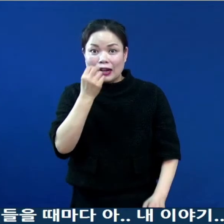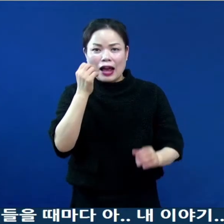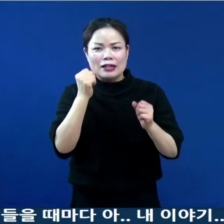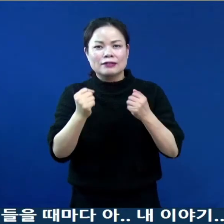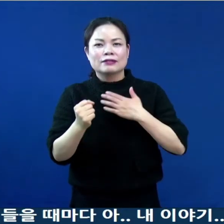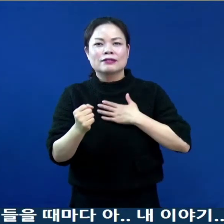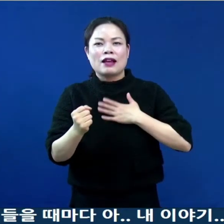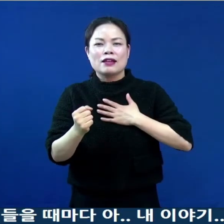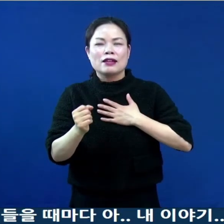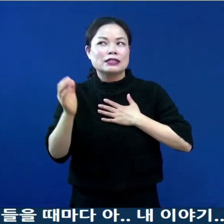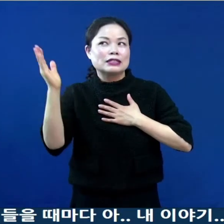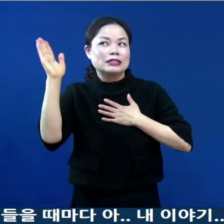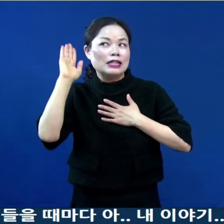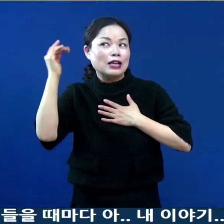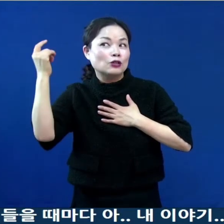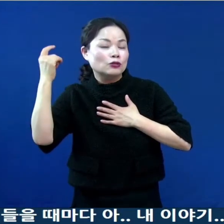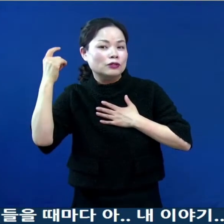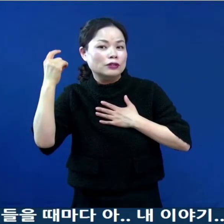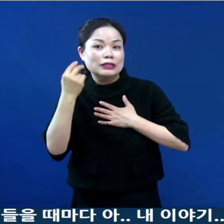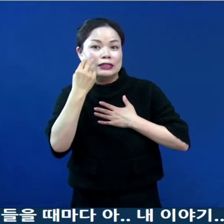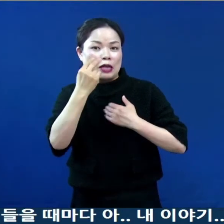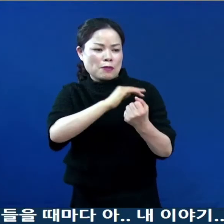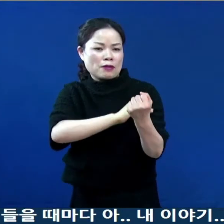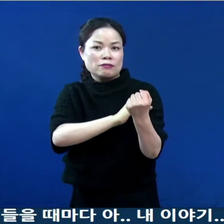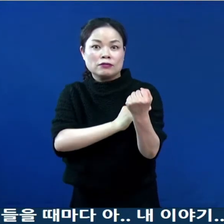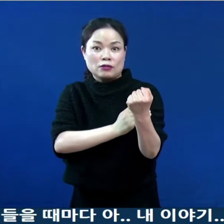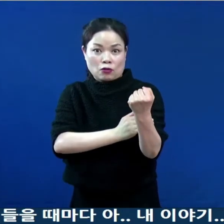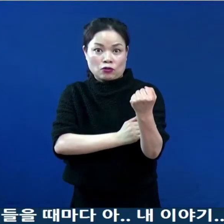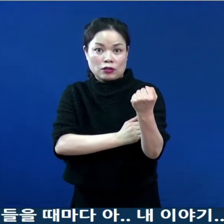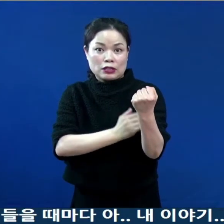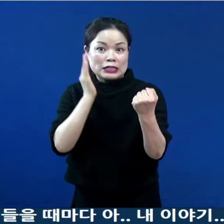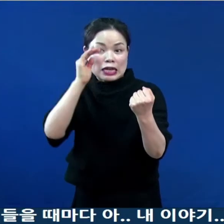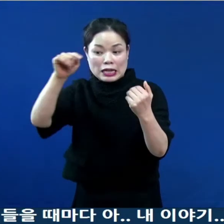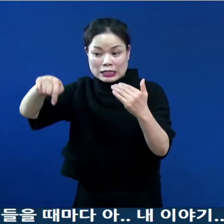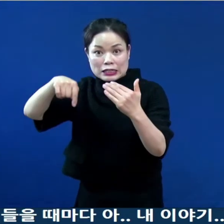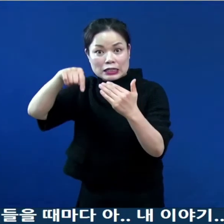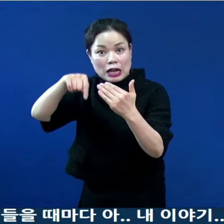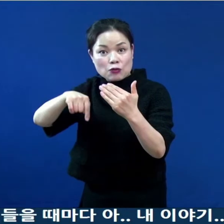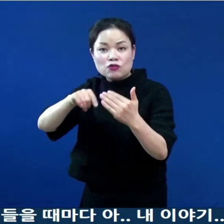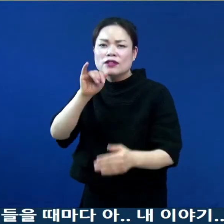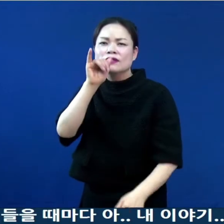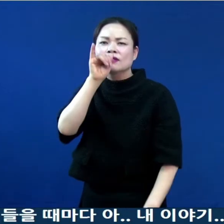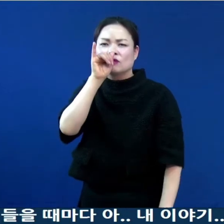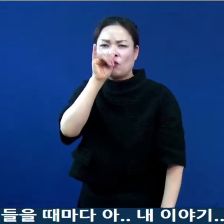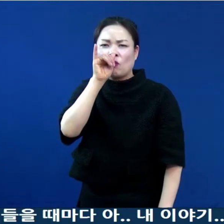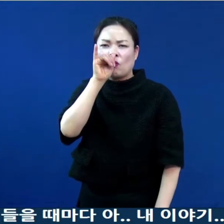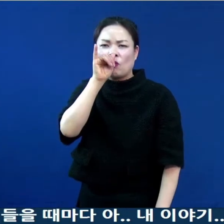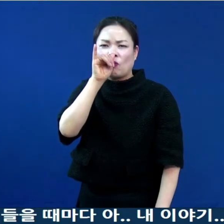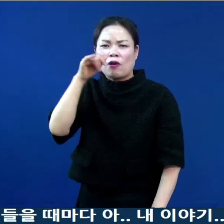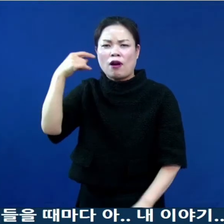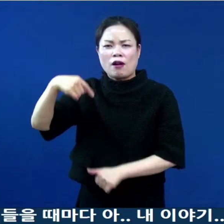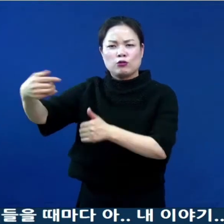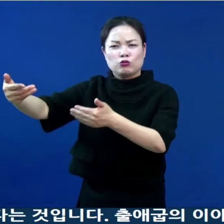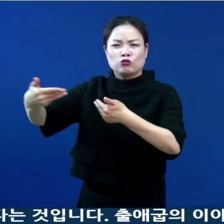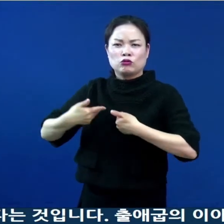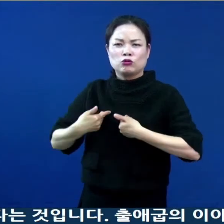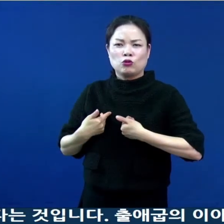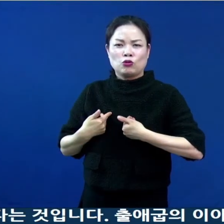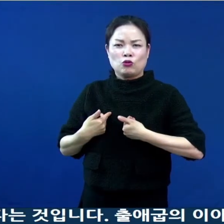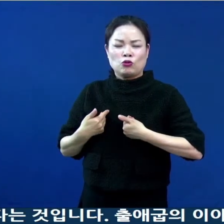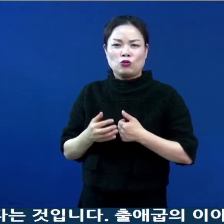이야기로 들릴 수 있는 생명력이 그 이야기 가운데 있다, 이걸 가르쳐 주신 겁니다.